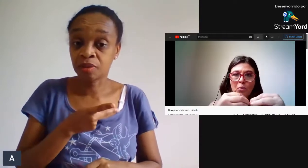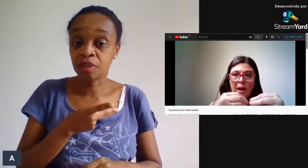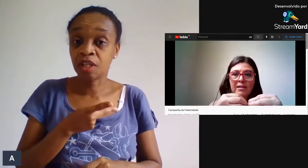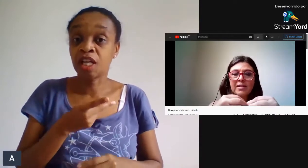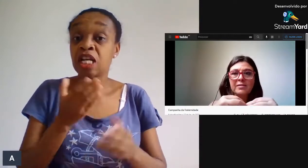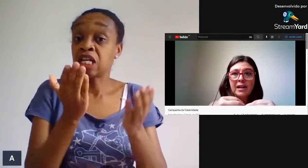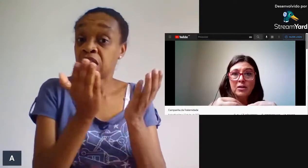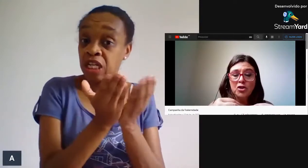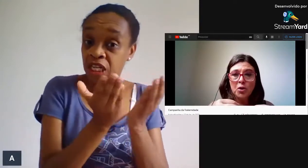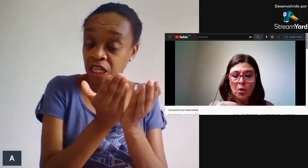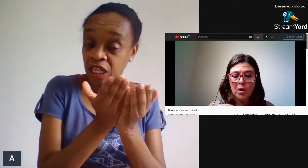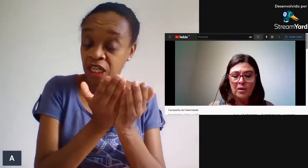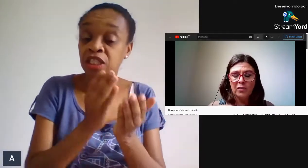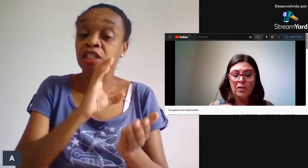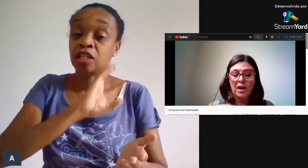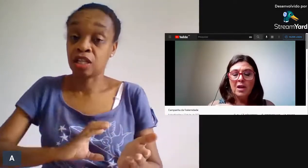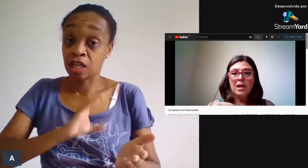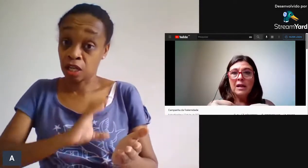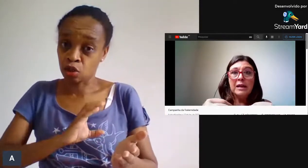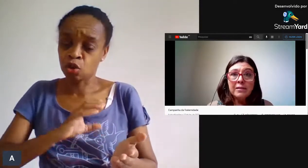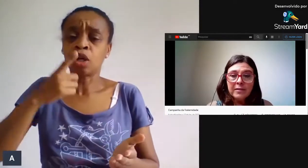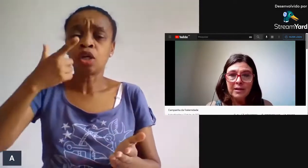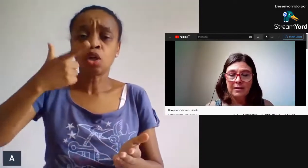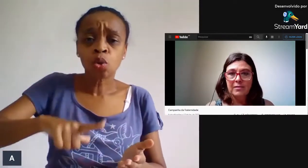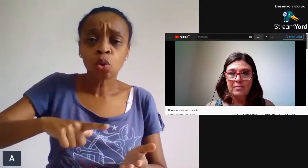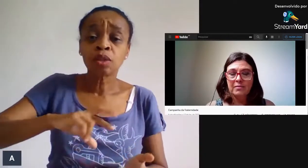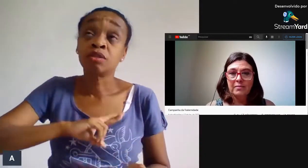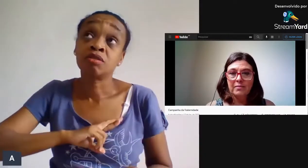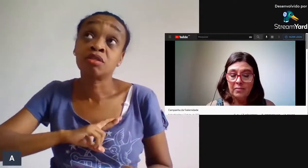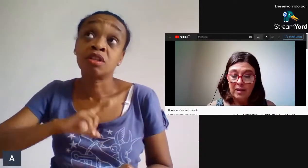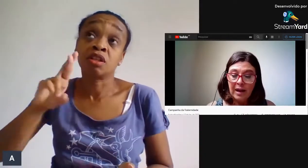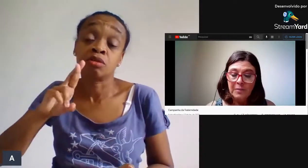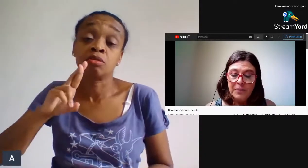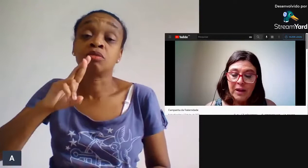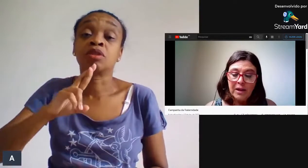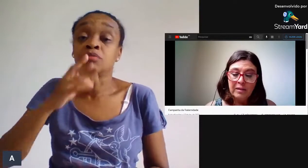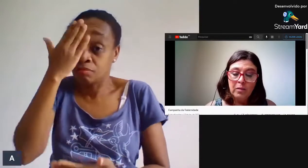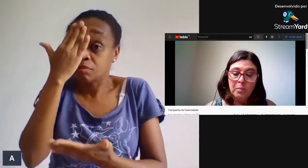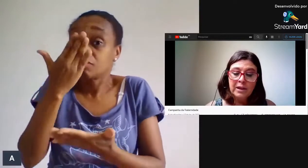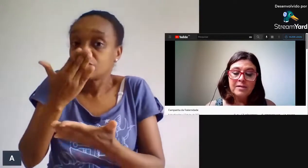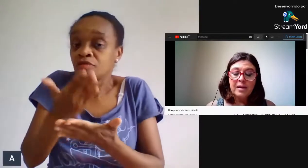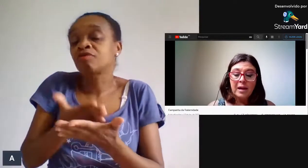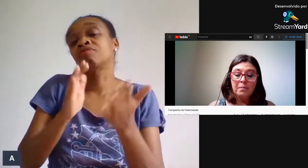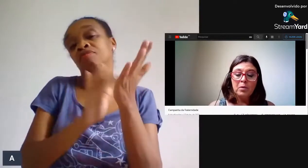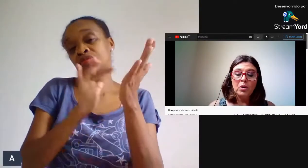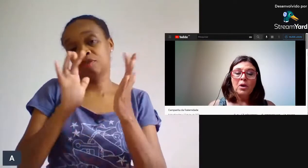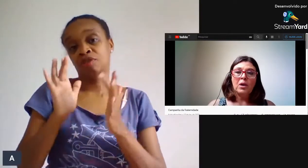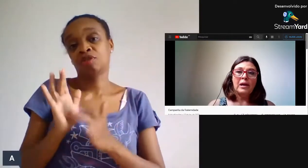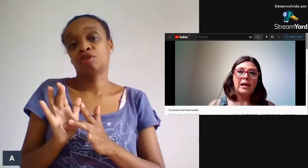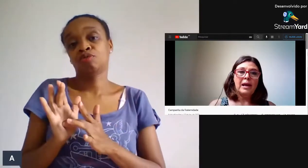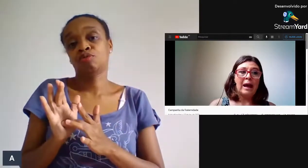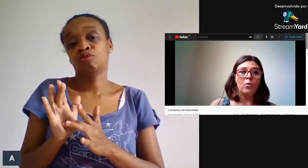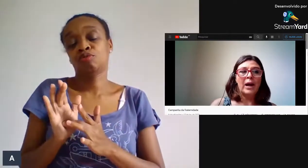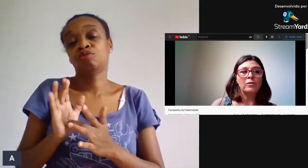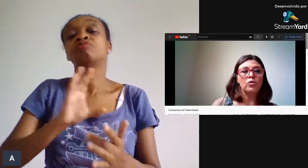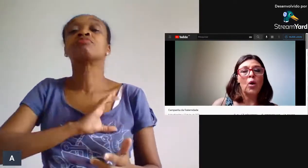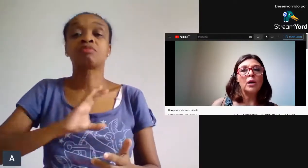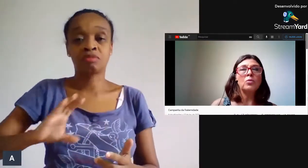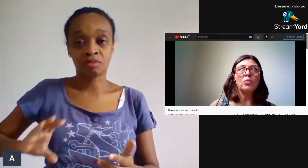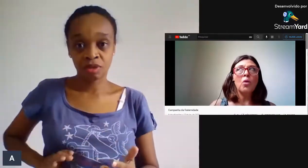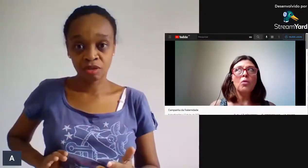do diálogo entre as religiões cristãs, tá? Então, por exemplo,